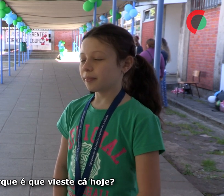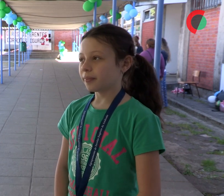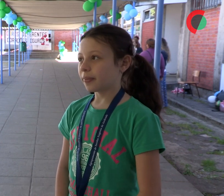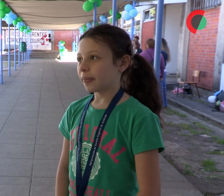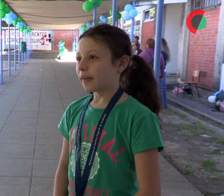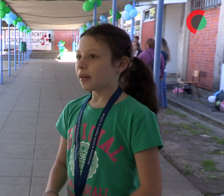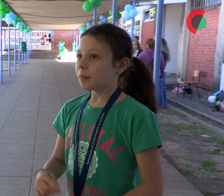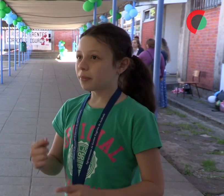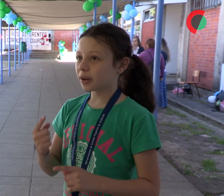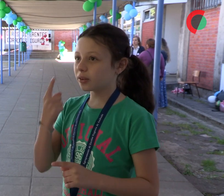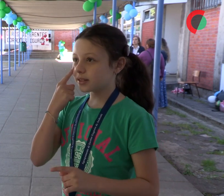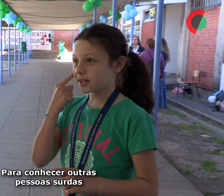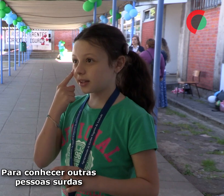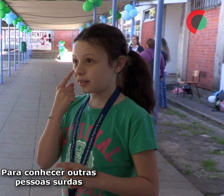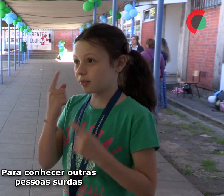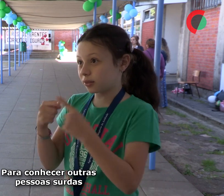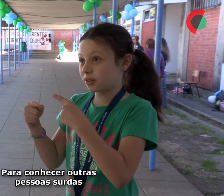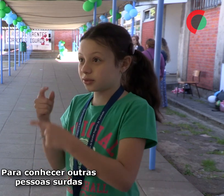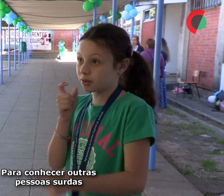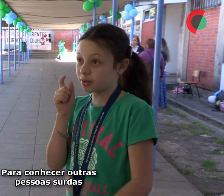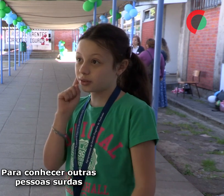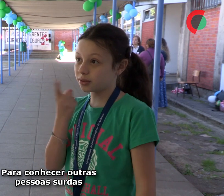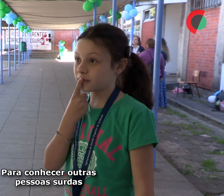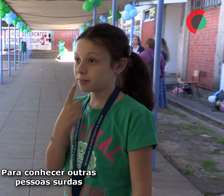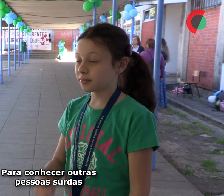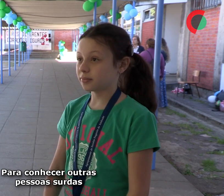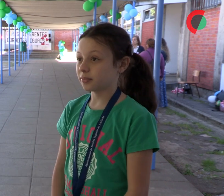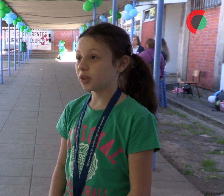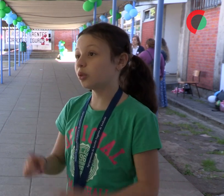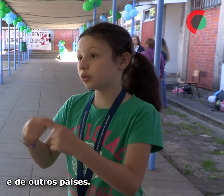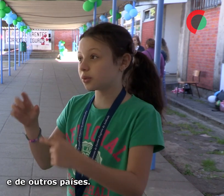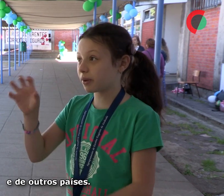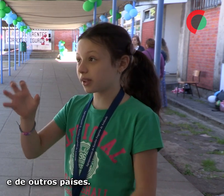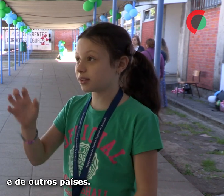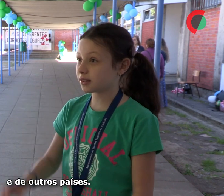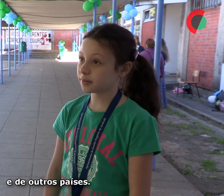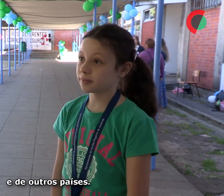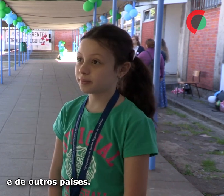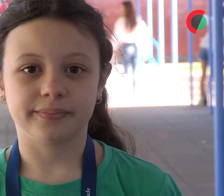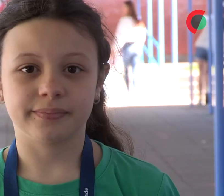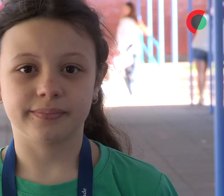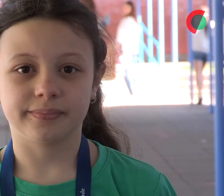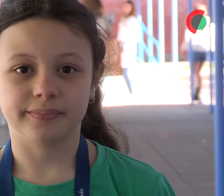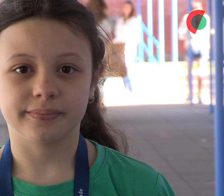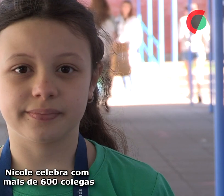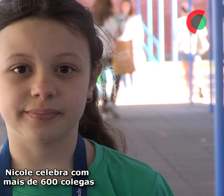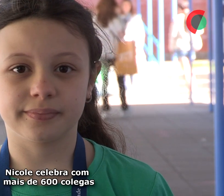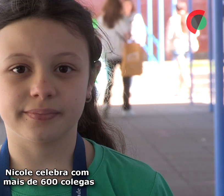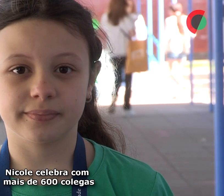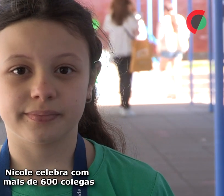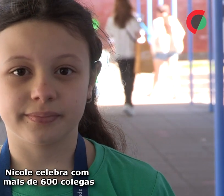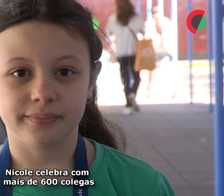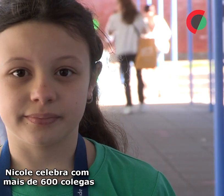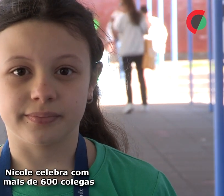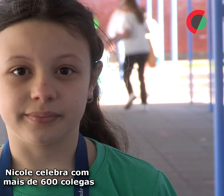cá hoje? Para conhecer outras pessoas surdas e de outros países. Nicole